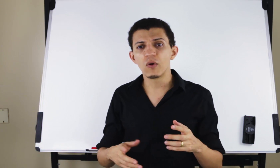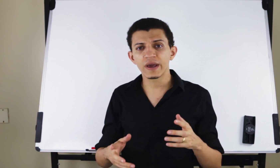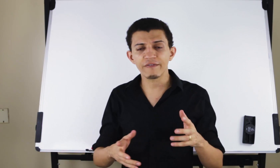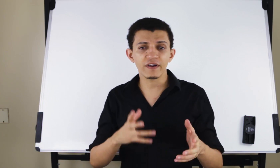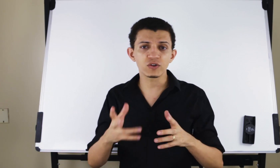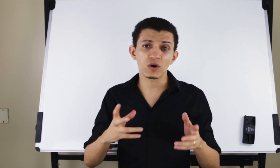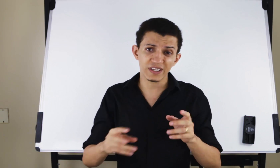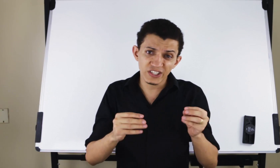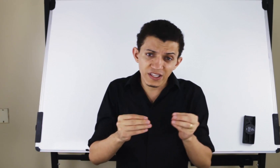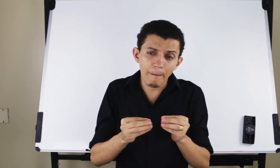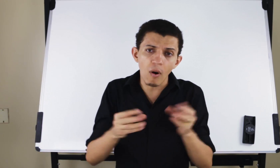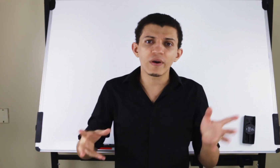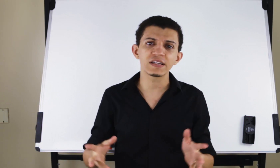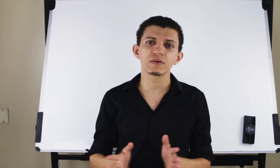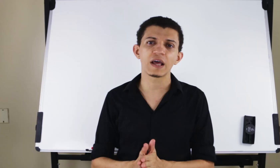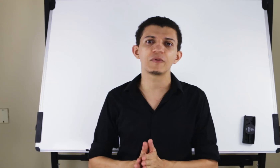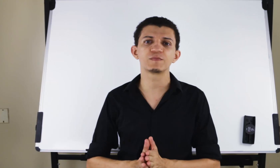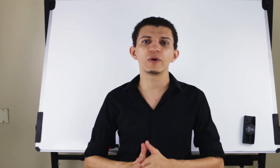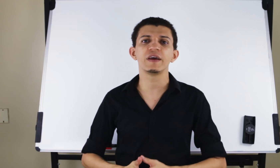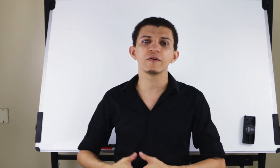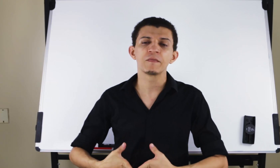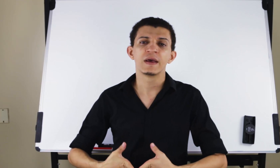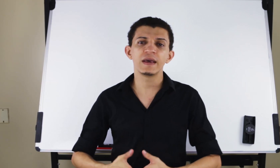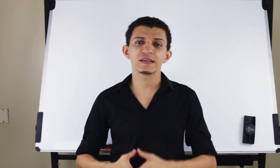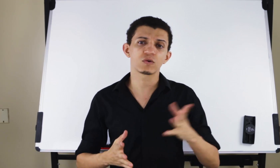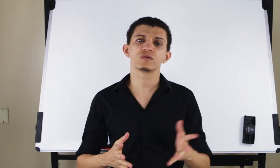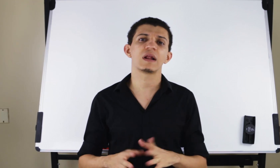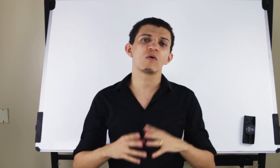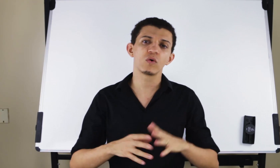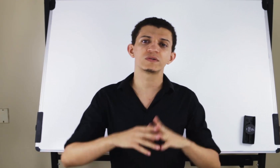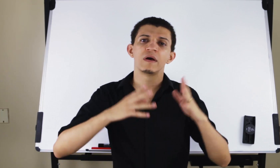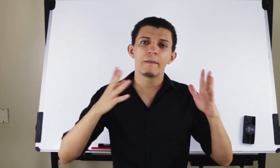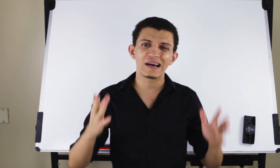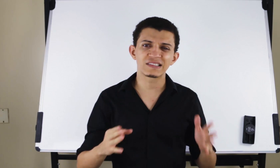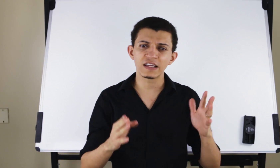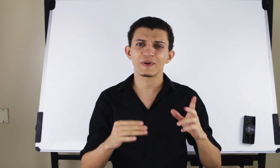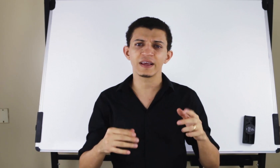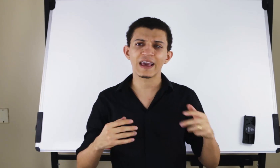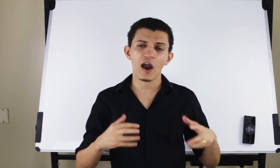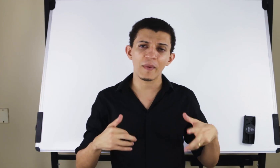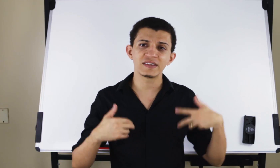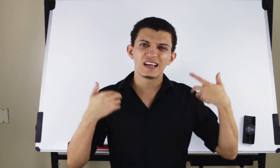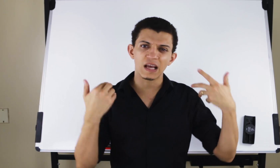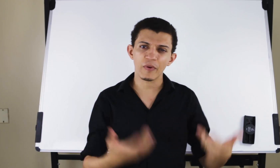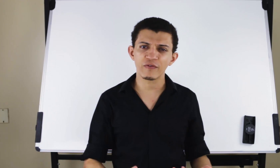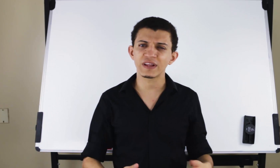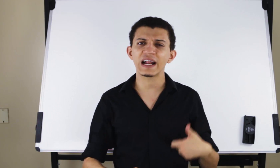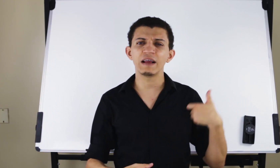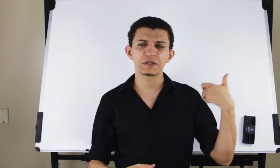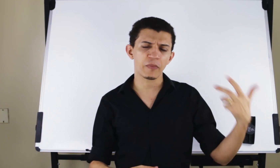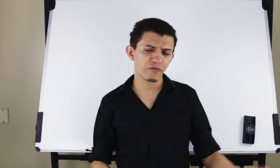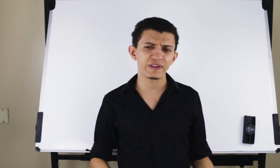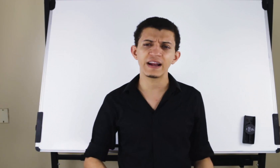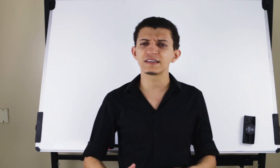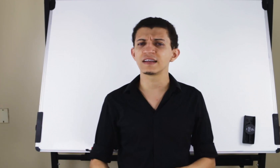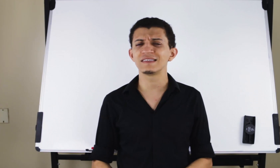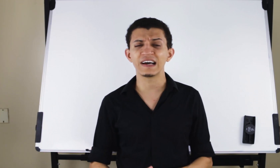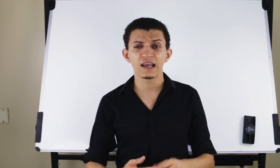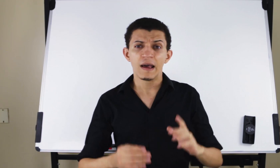porque, afinal de contas, aqui a gente tem pouquíssimo tempo disponível e esse curso lá é um curso mais intenso para quem quer realmente se aprofundar na Libras, se aprofundar na escrita de sinais. Para